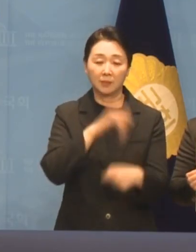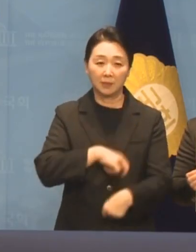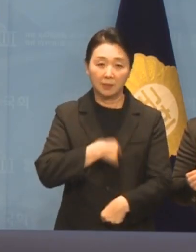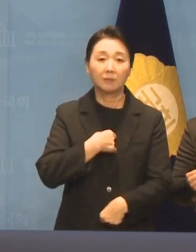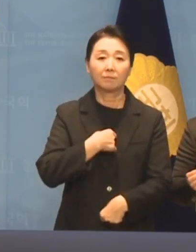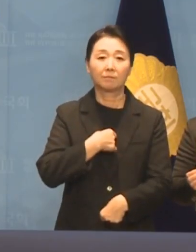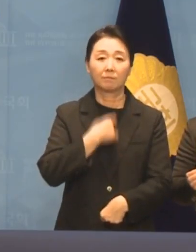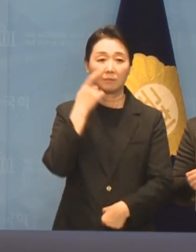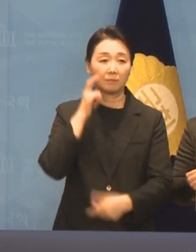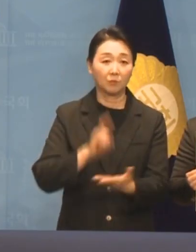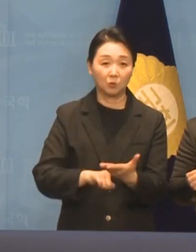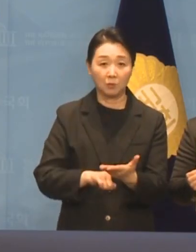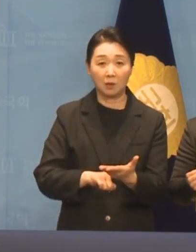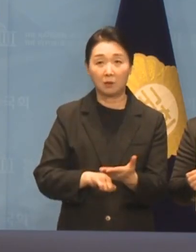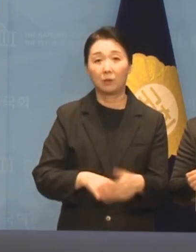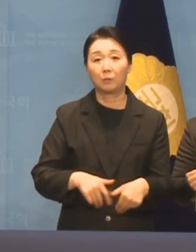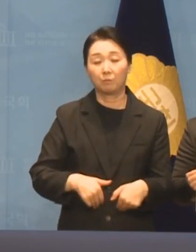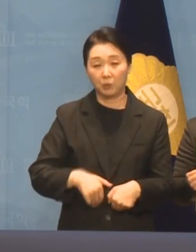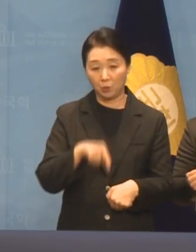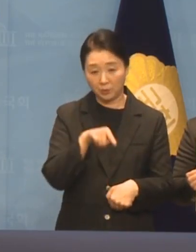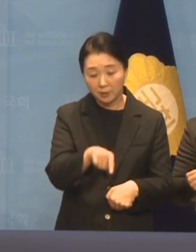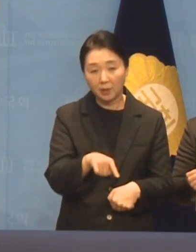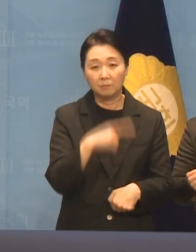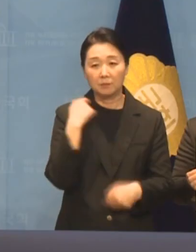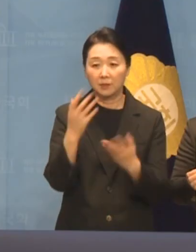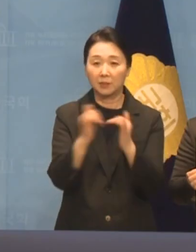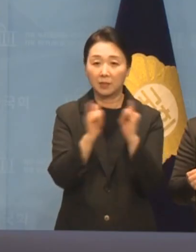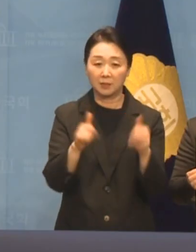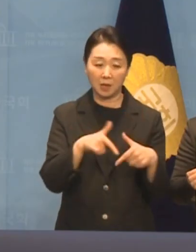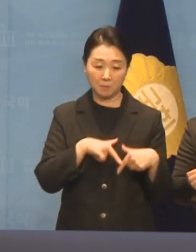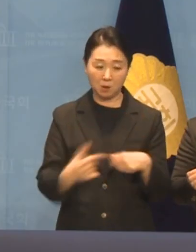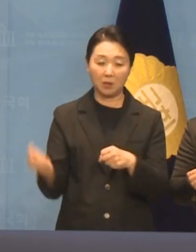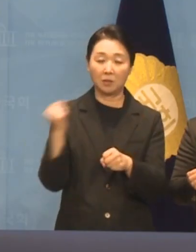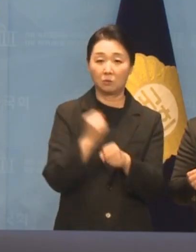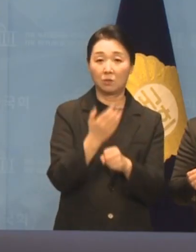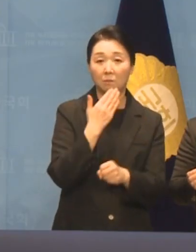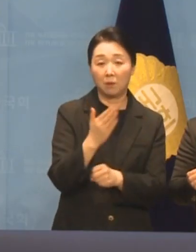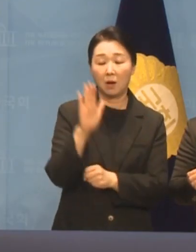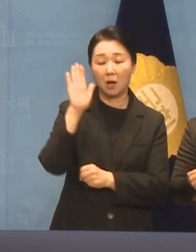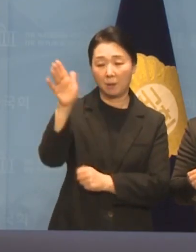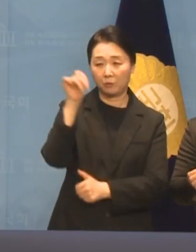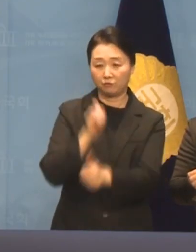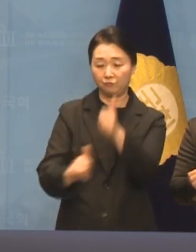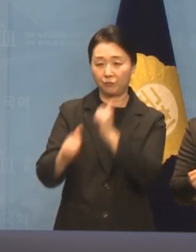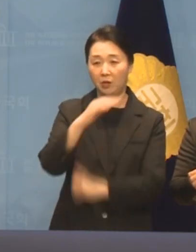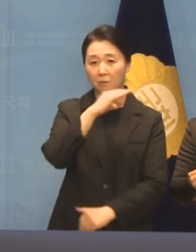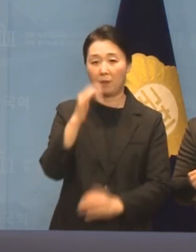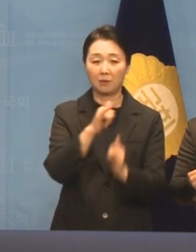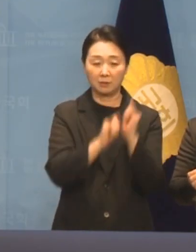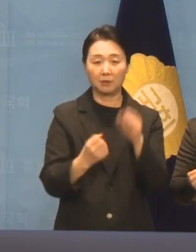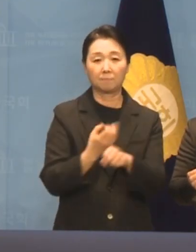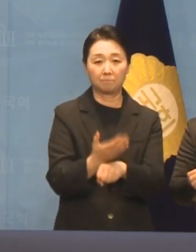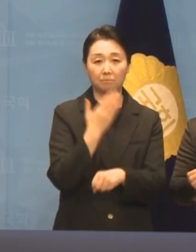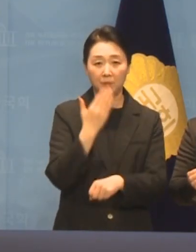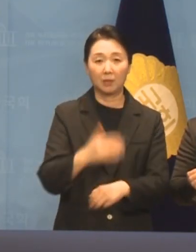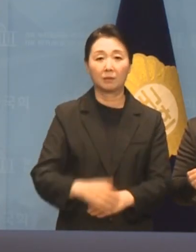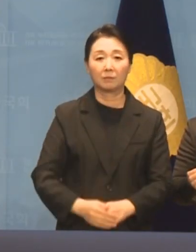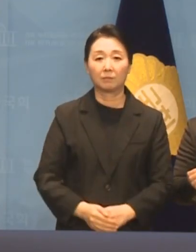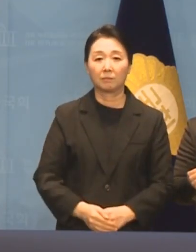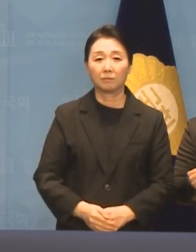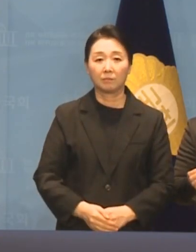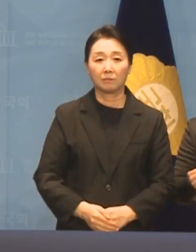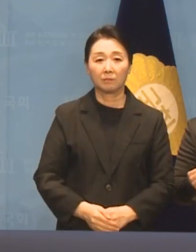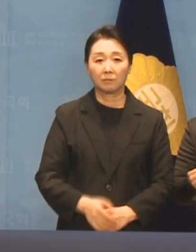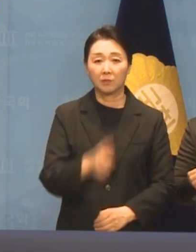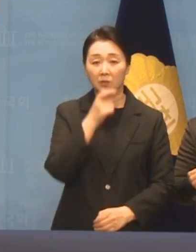진상을 규명하는 것이야말로 희생자들의 명예를 되찾고 후대에 올바른 역사를 전하는 길입니다.